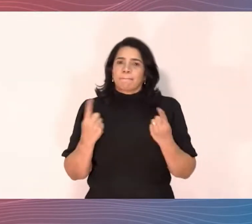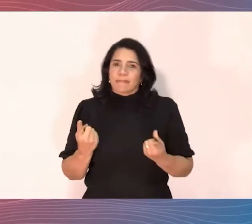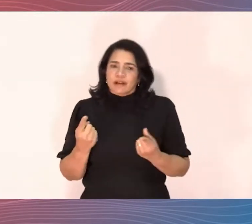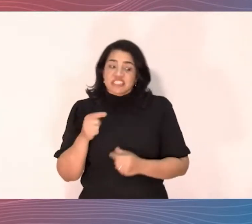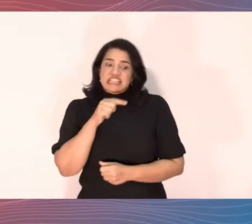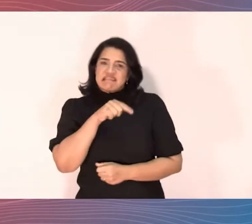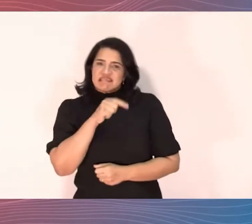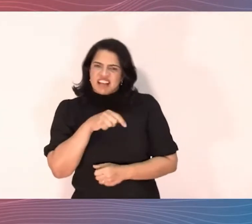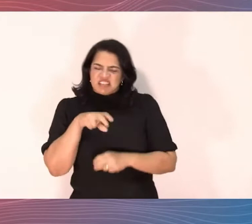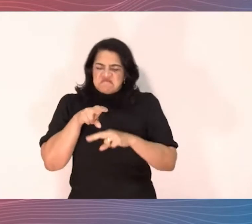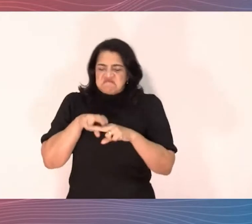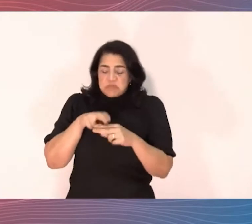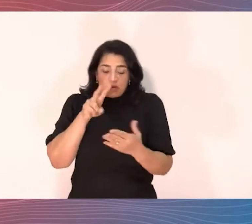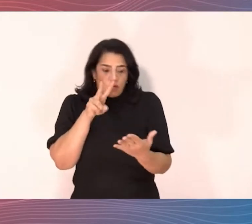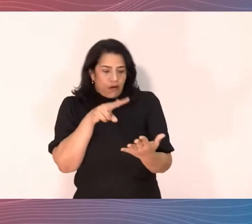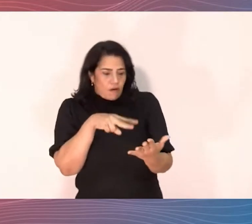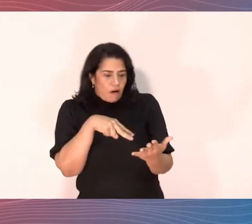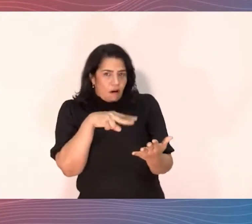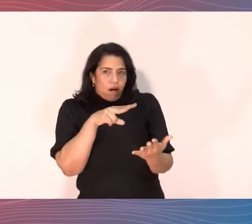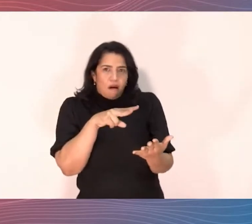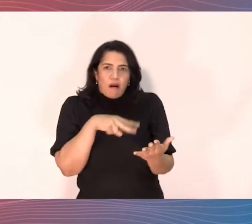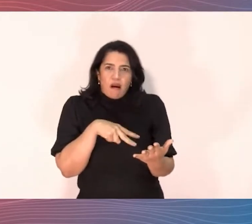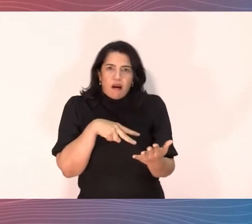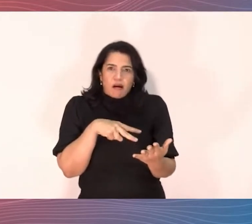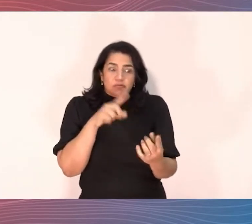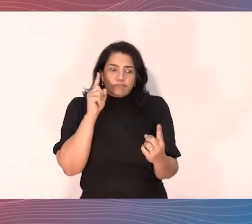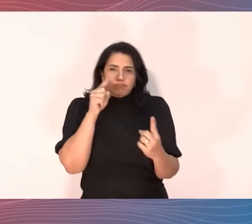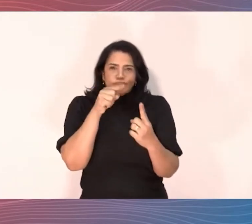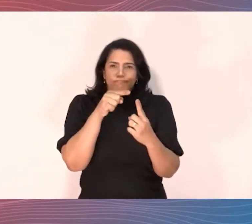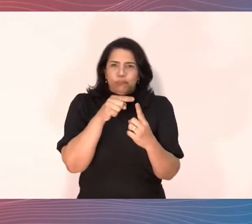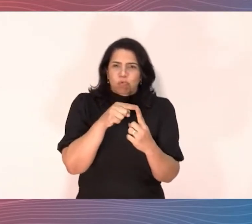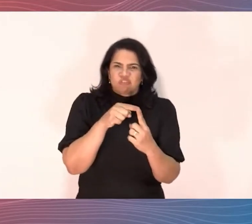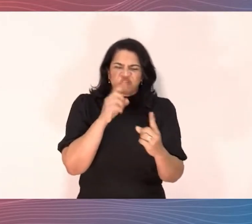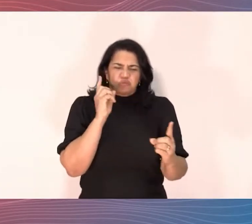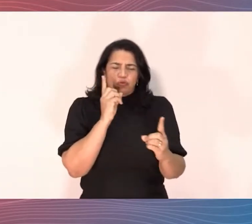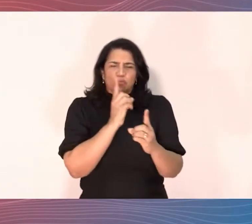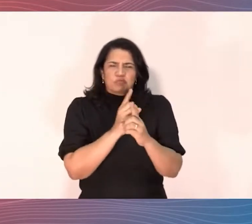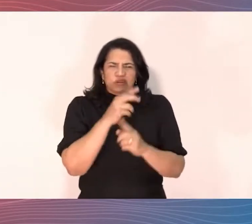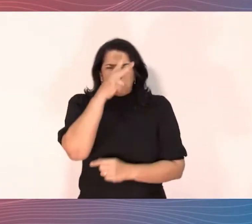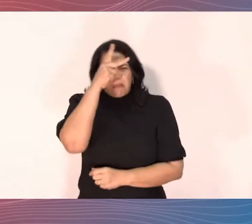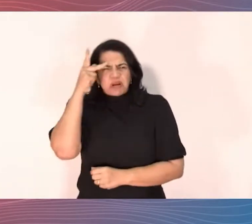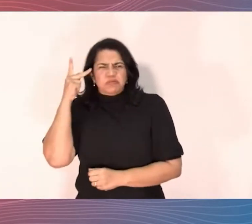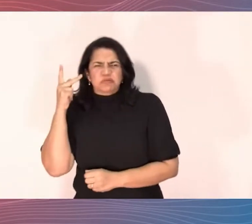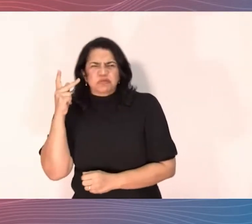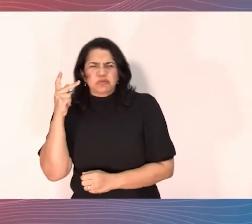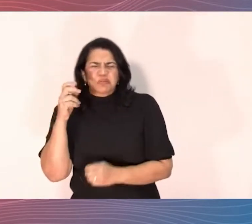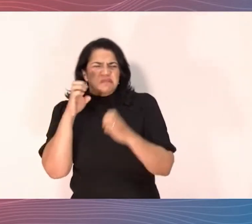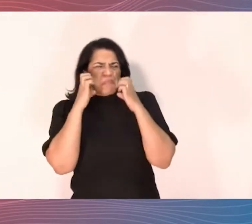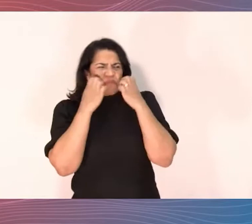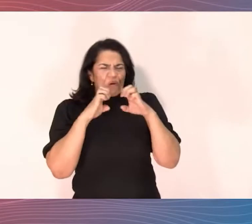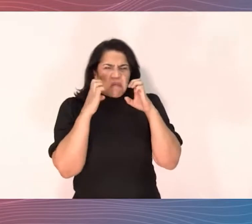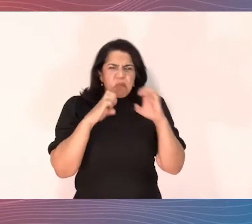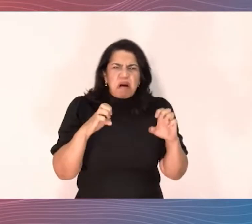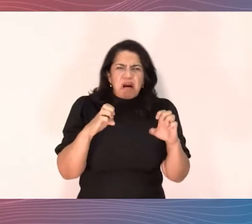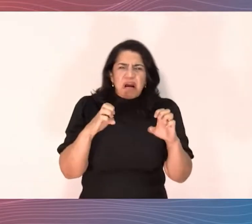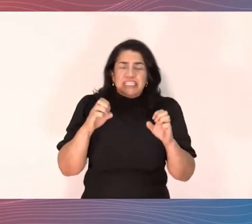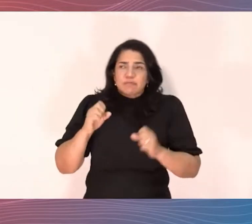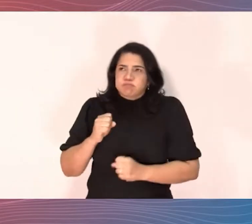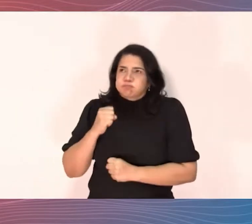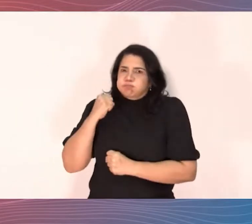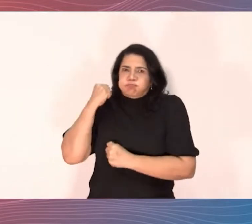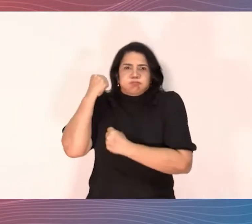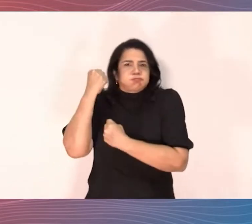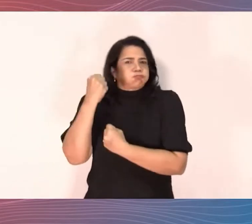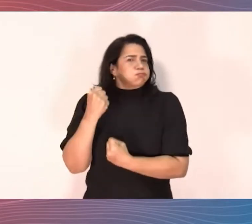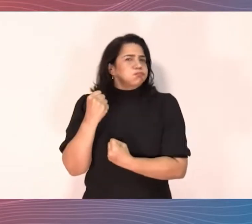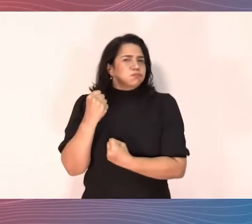destino já empoderados, cheios do poder de Deus. Pregam o Evangelho. E quando